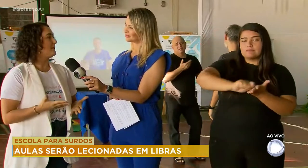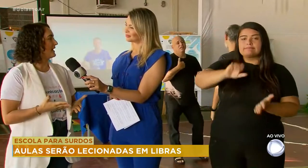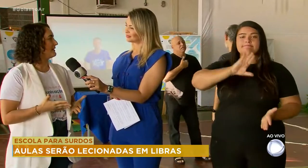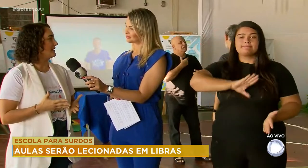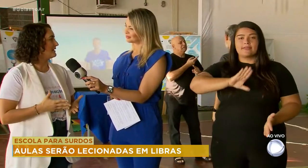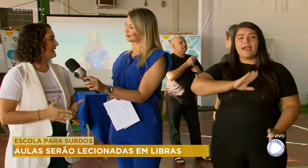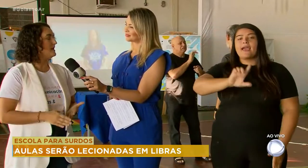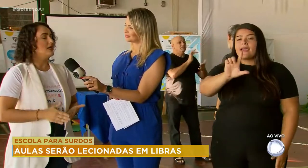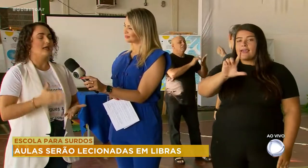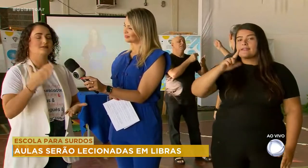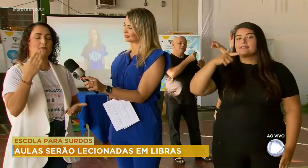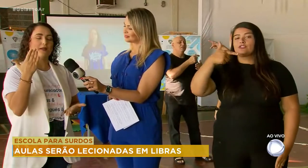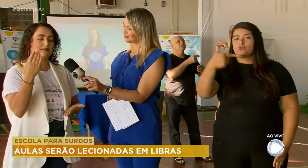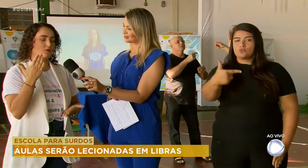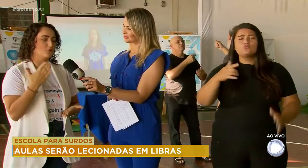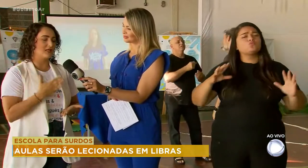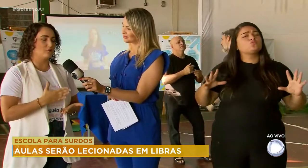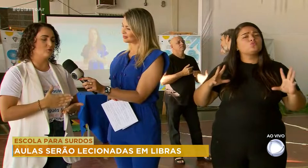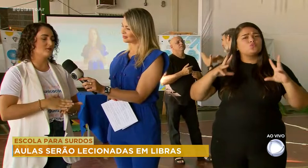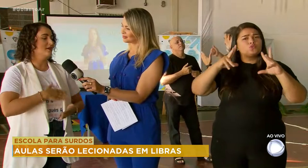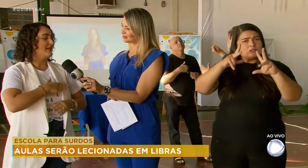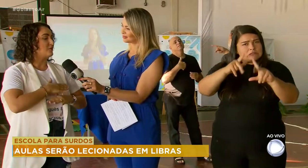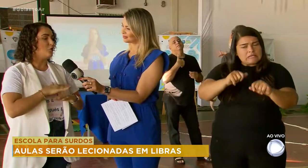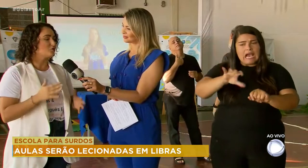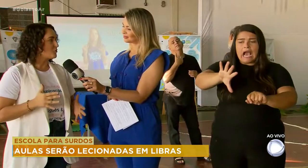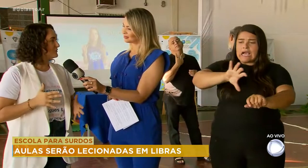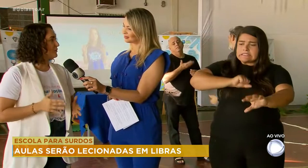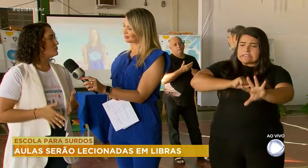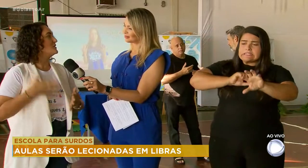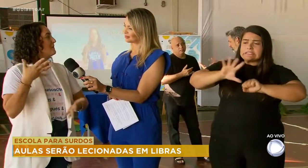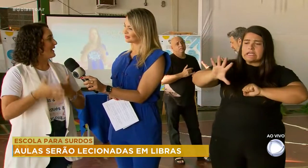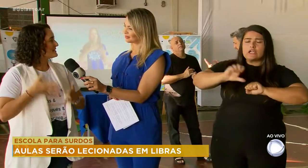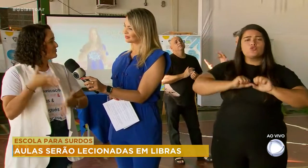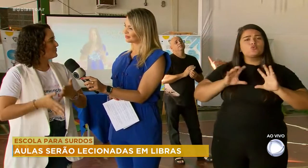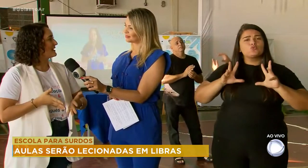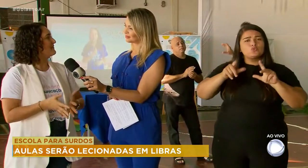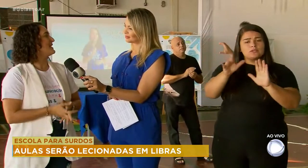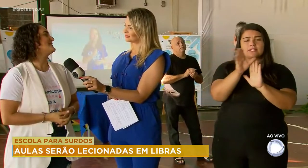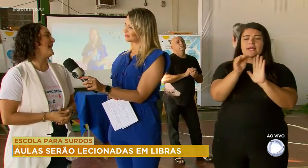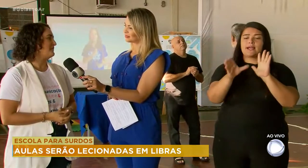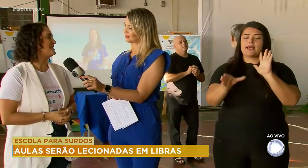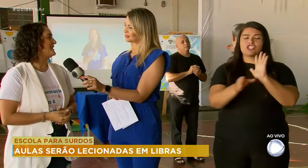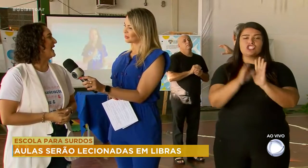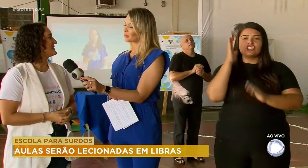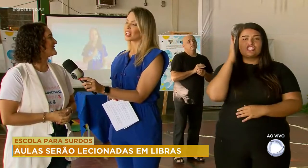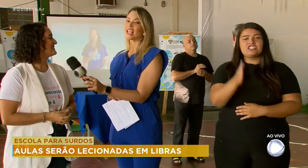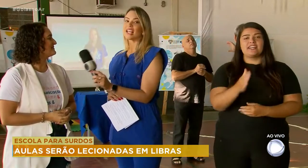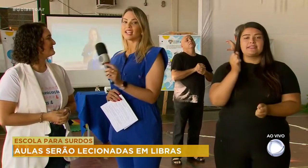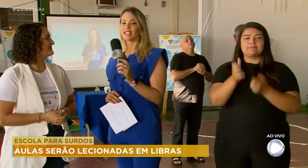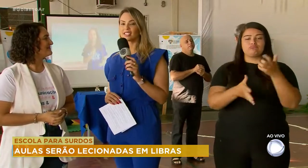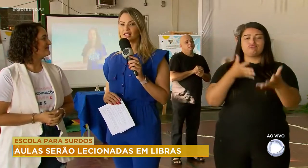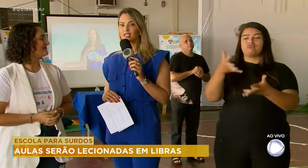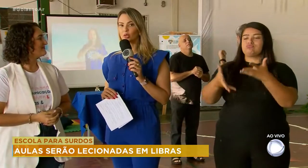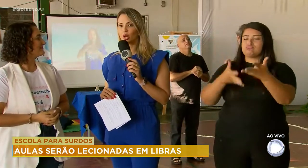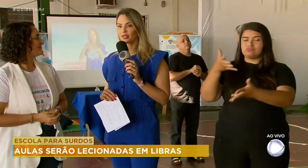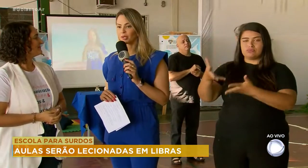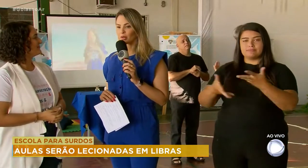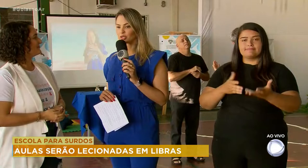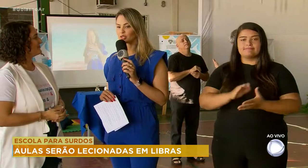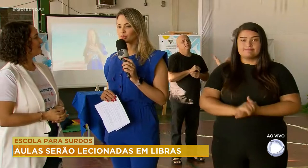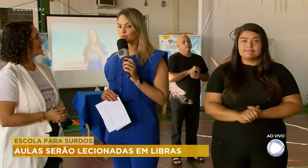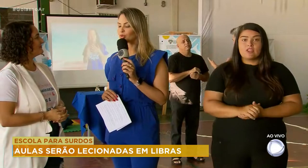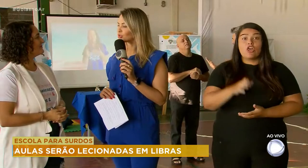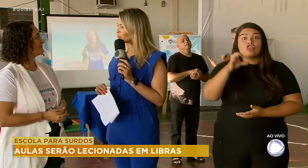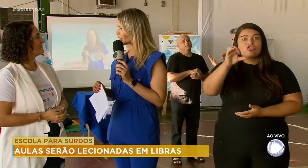tudo o eles aprendem aqui, eles aprendem, os alunos, todos os conteúdos, mas tudo através da língua de sinais. E, Alessandra, são 9